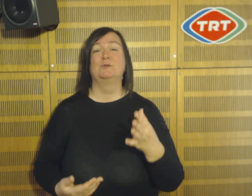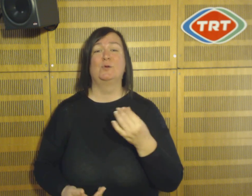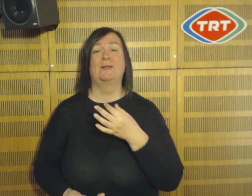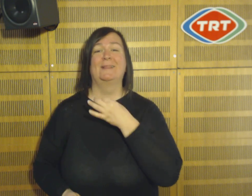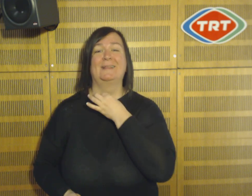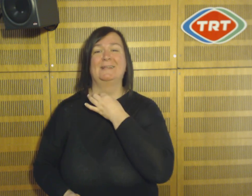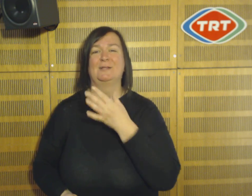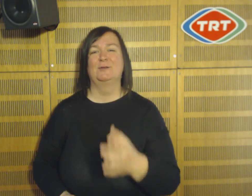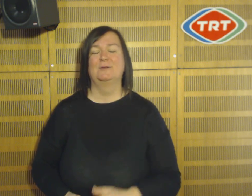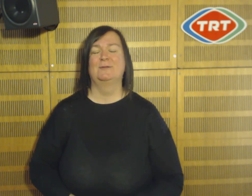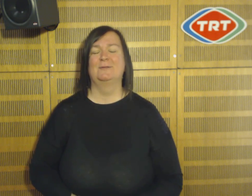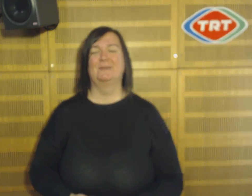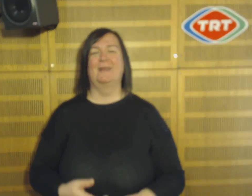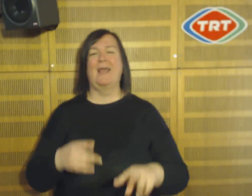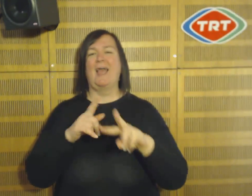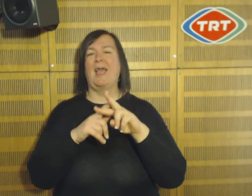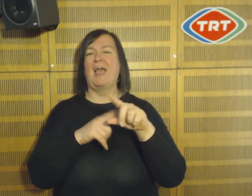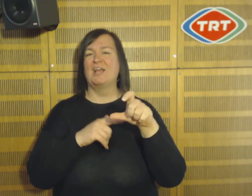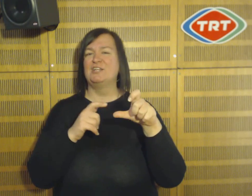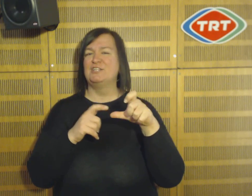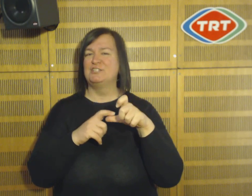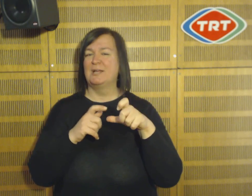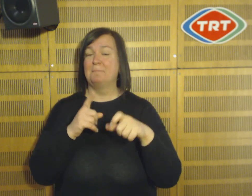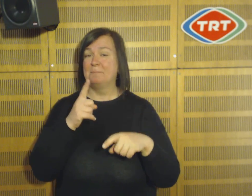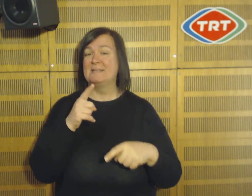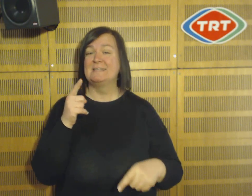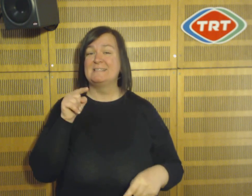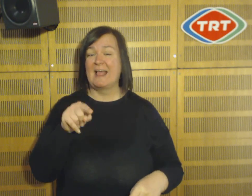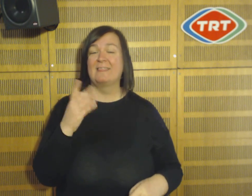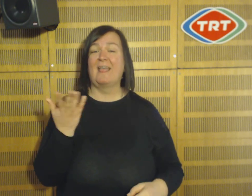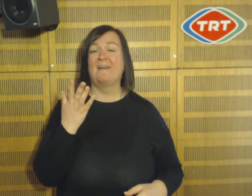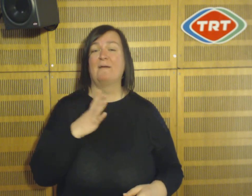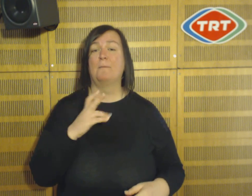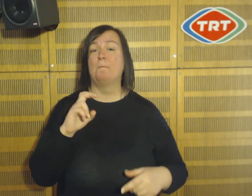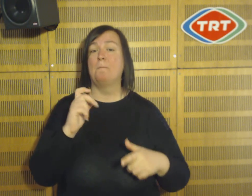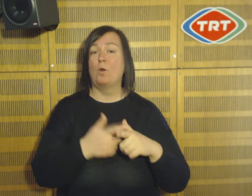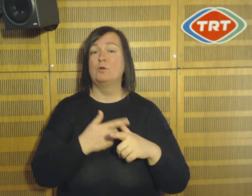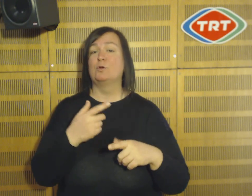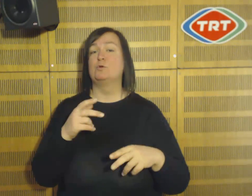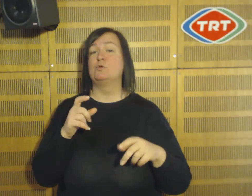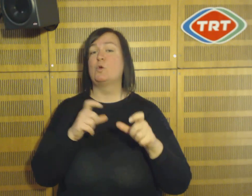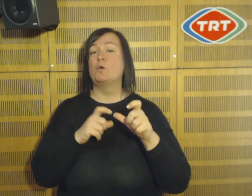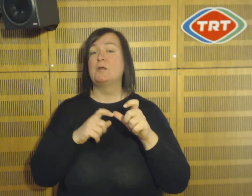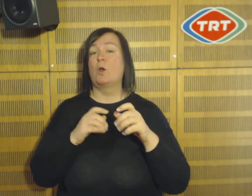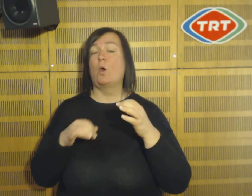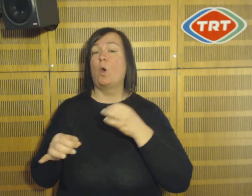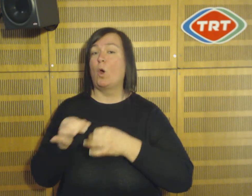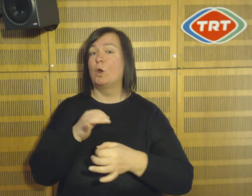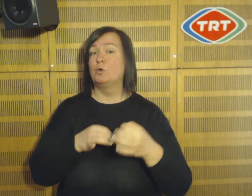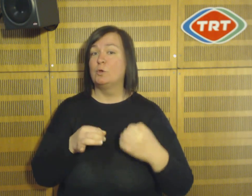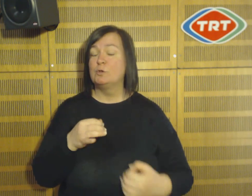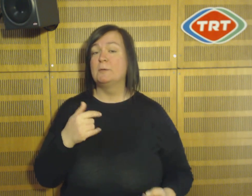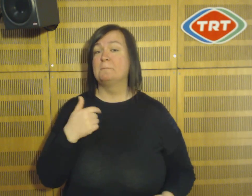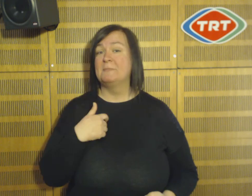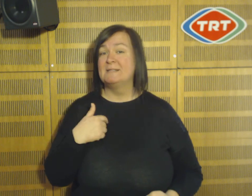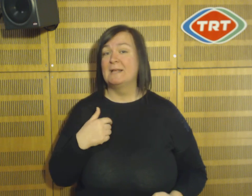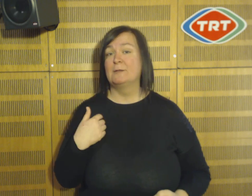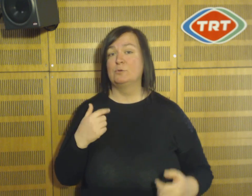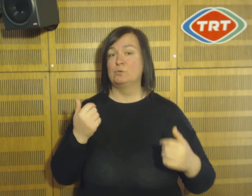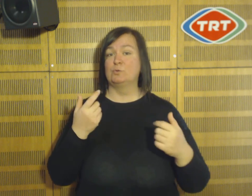soluduktan Ayşe Sönmez bir sen daha var projesi sosyal medya koordinatörü sünü Eee Bizlerde üstümüze düşeni